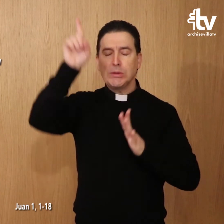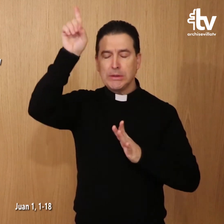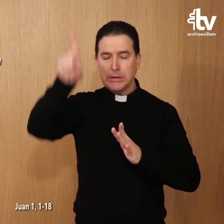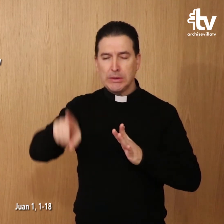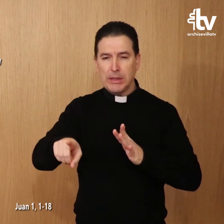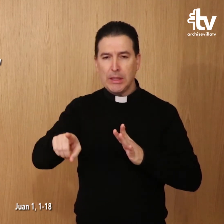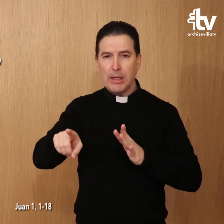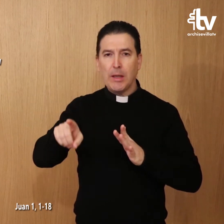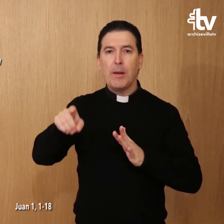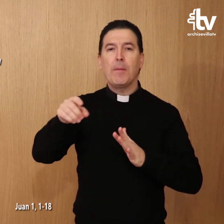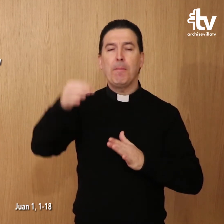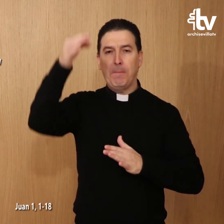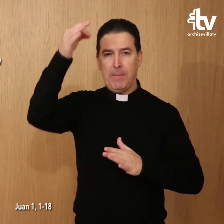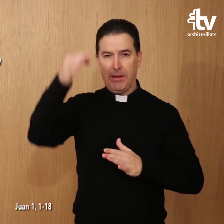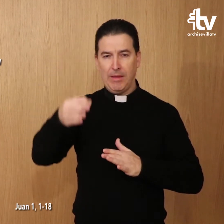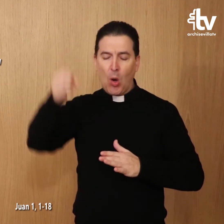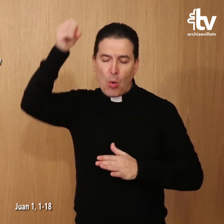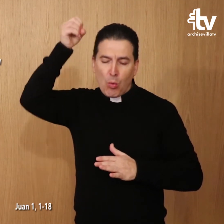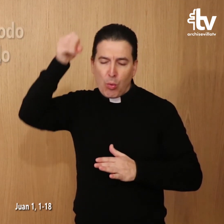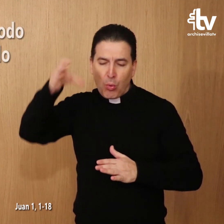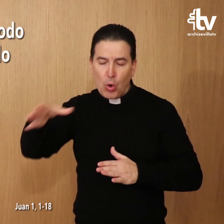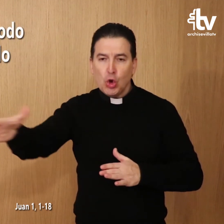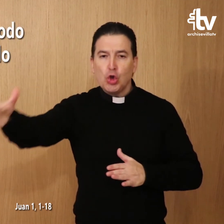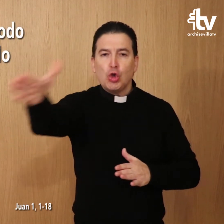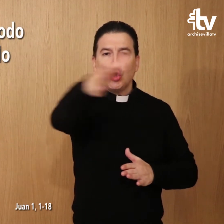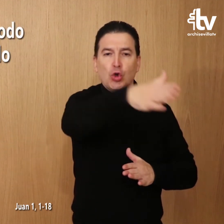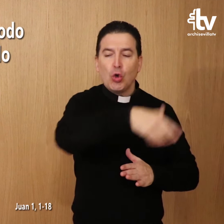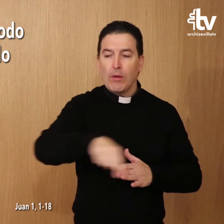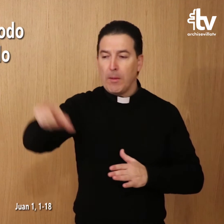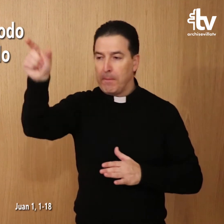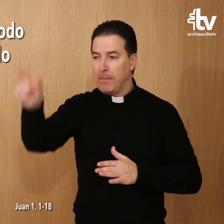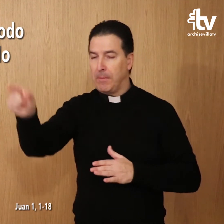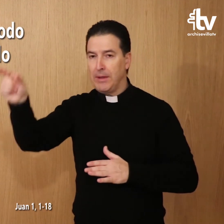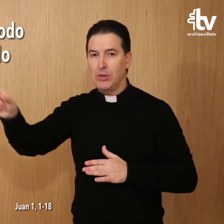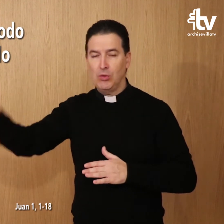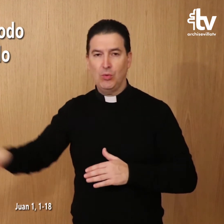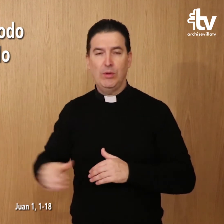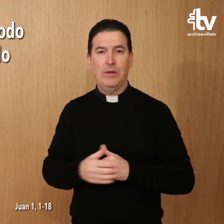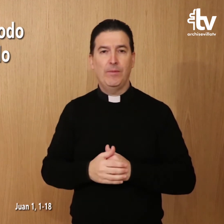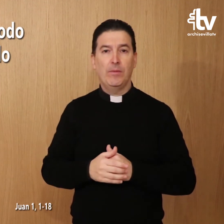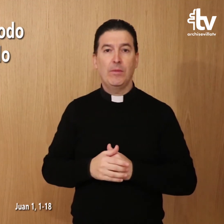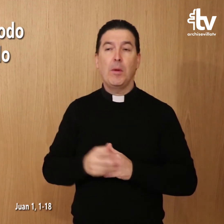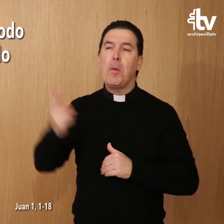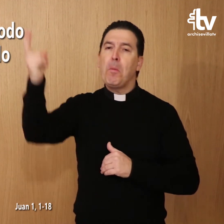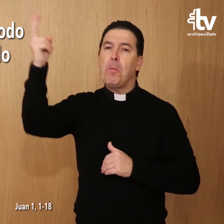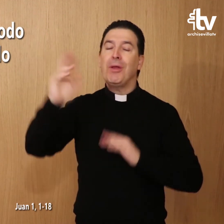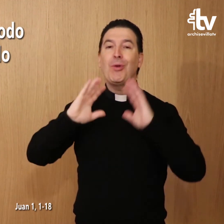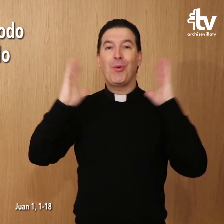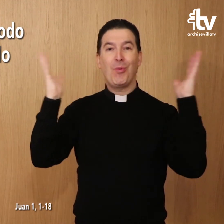era la luz verdadera, que alumbra a todo hombre, viniendo al